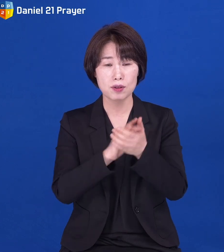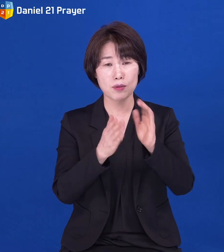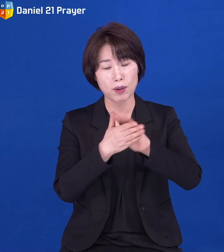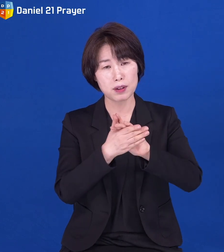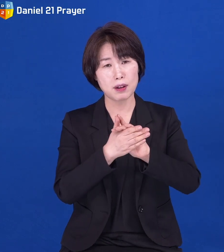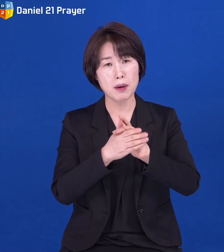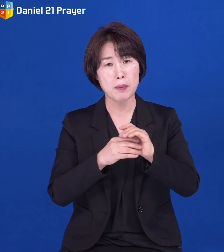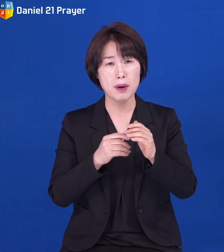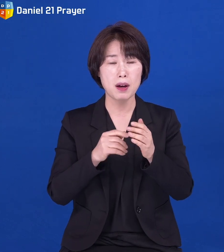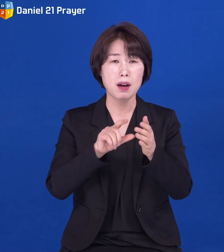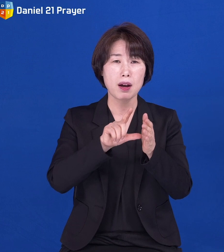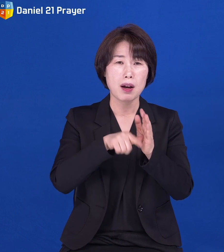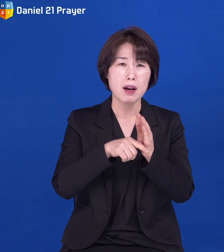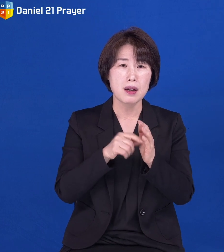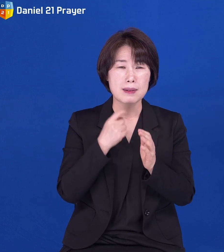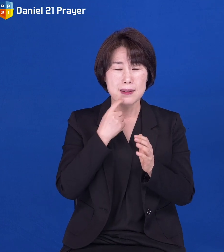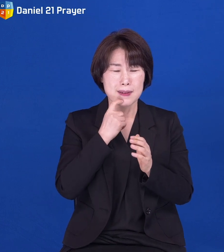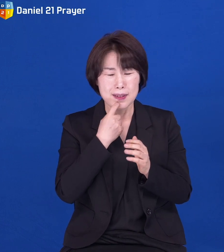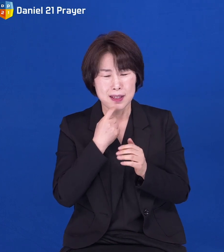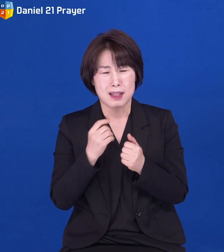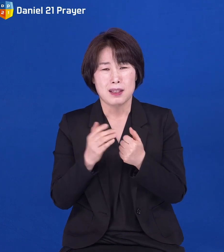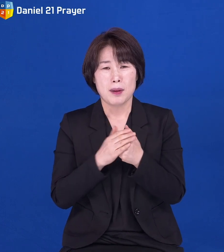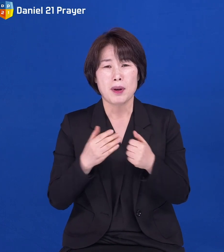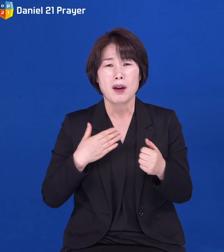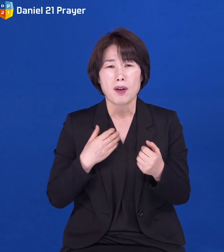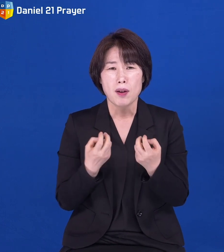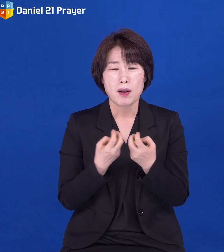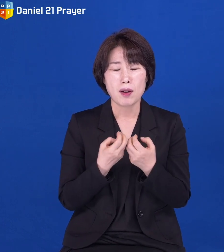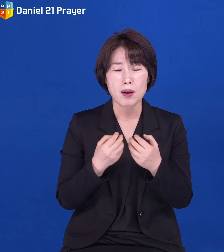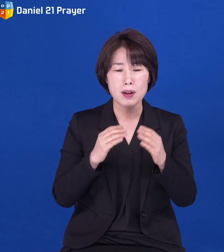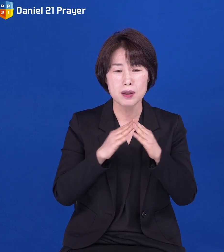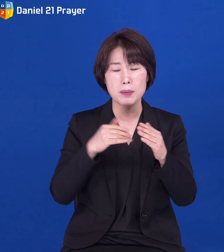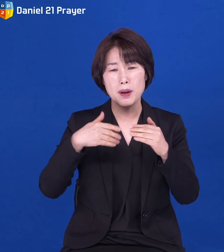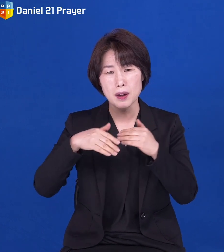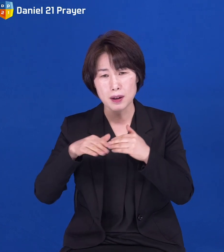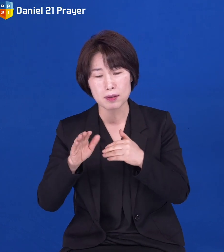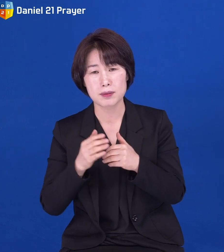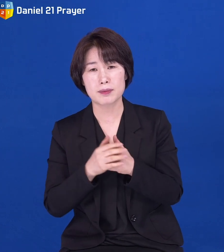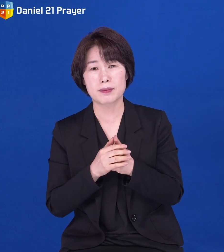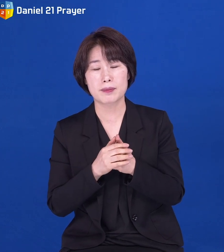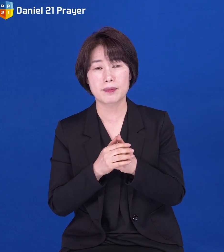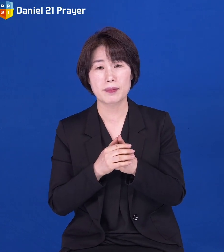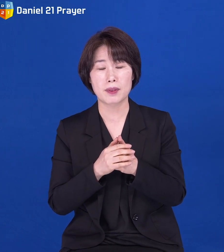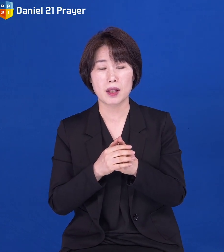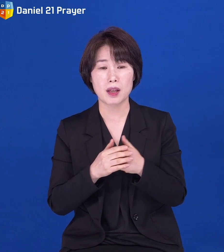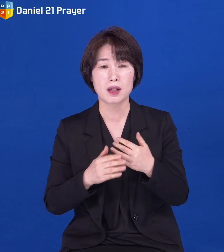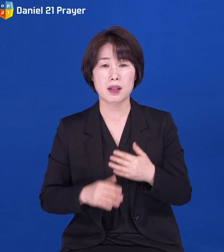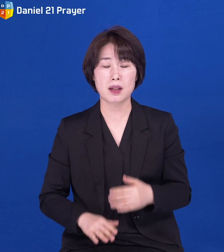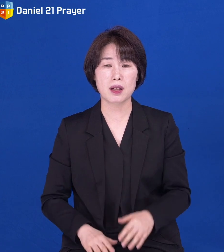오는데, 와 그때는 정말 아빠도 다 불렀고 엄마도 불렀고 내 남동생도 왔고